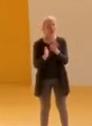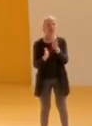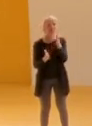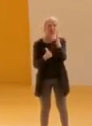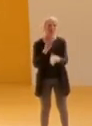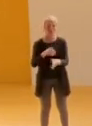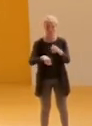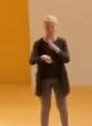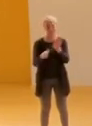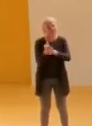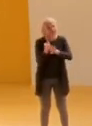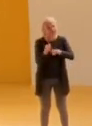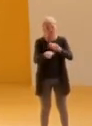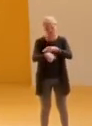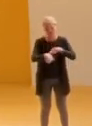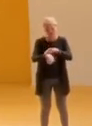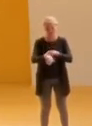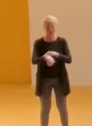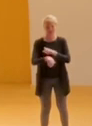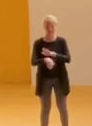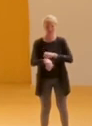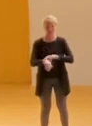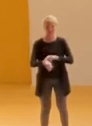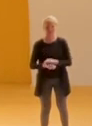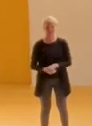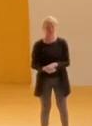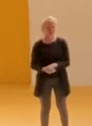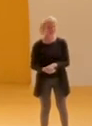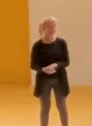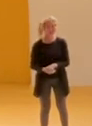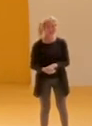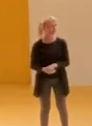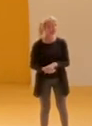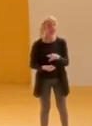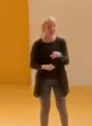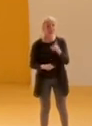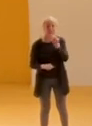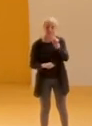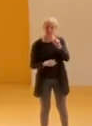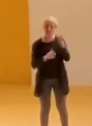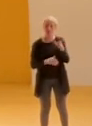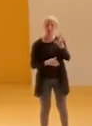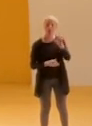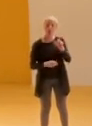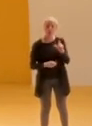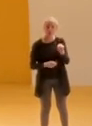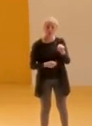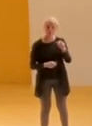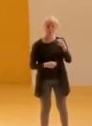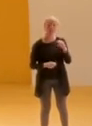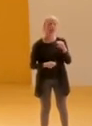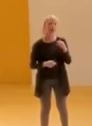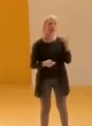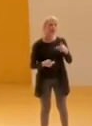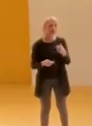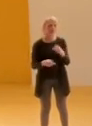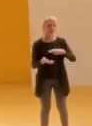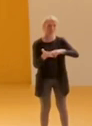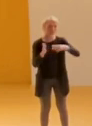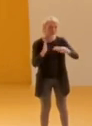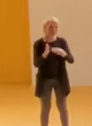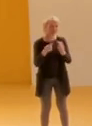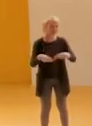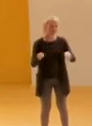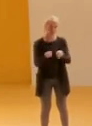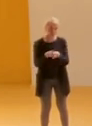obudowy i tak rozkop musiał nie tylko wprowadzić swój plan samemu wielu podwykonawców